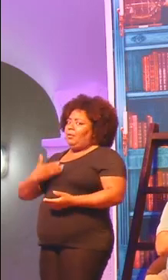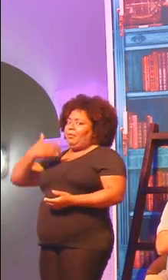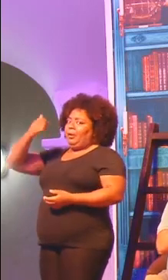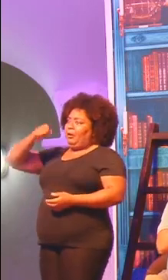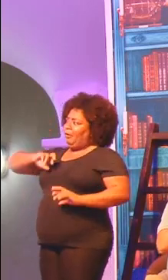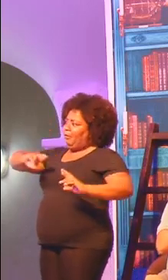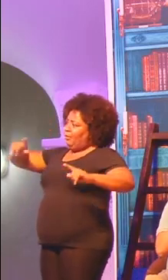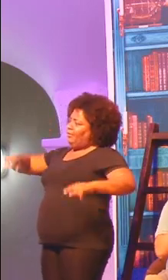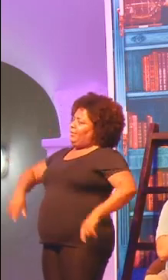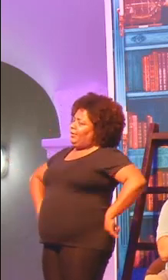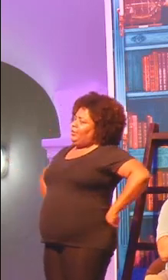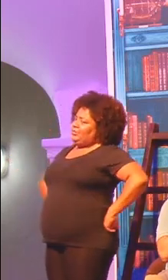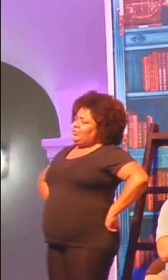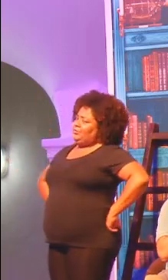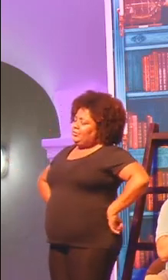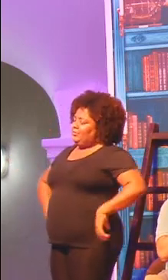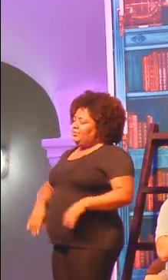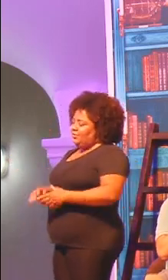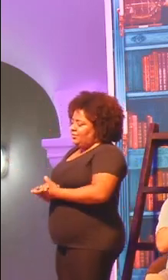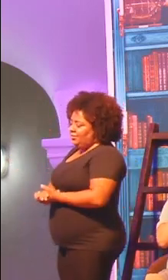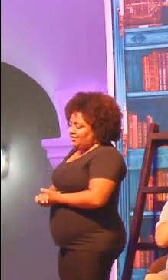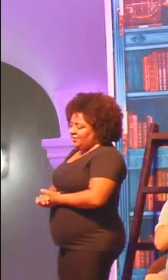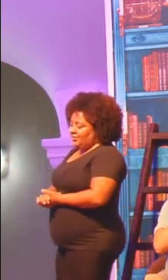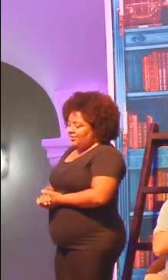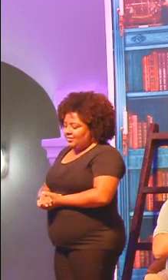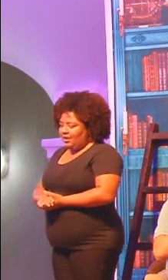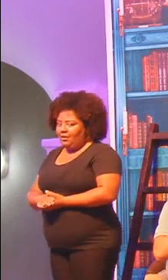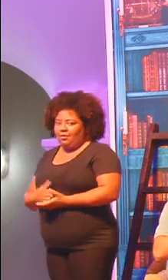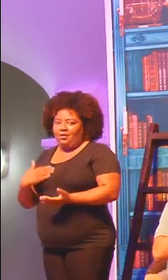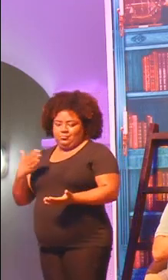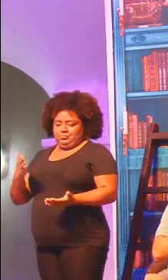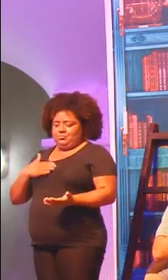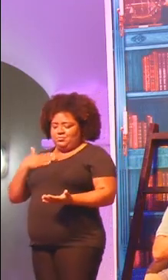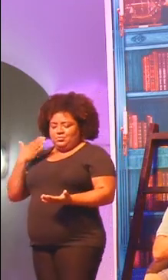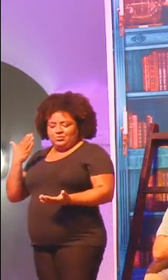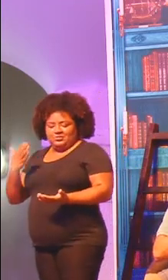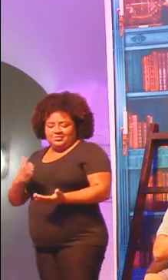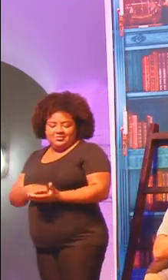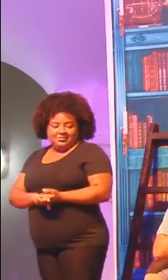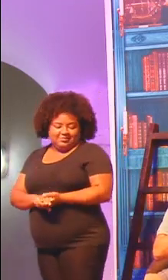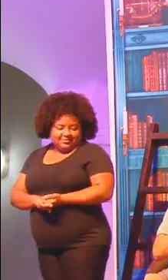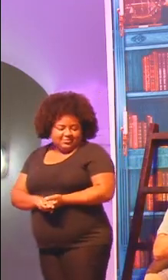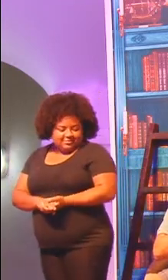diferença. Está vendo aí? Até eu me assustei.